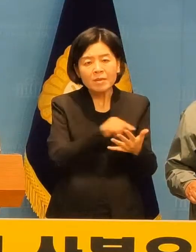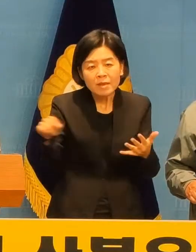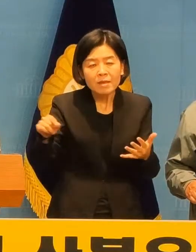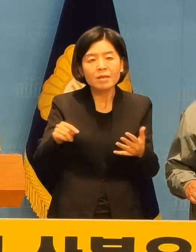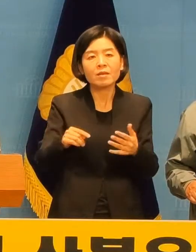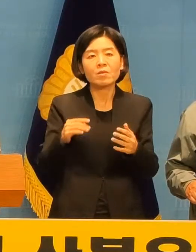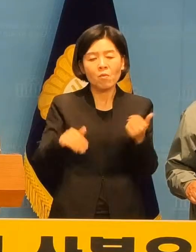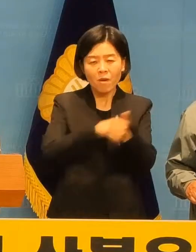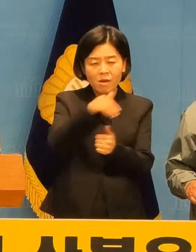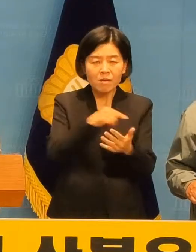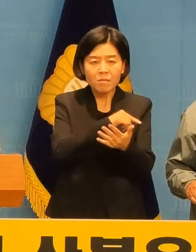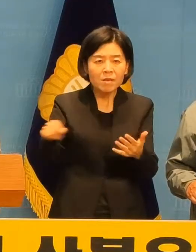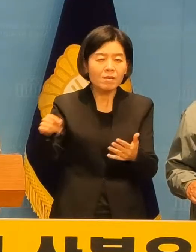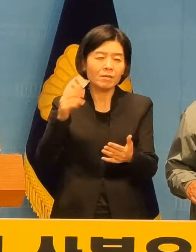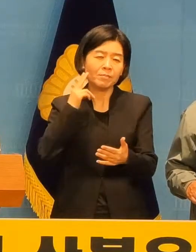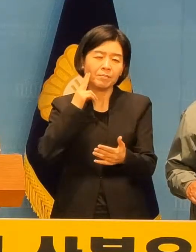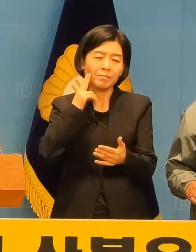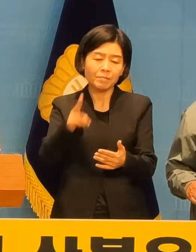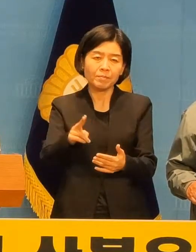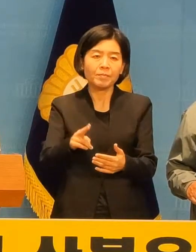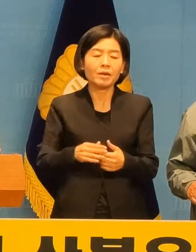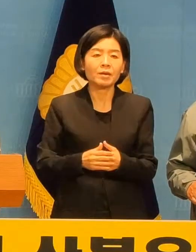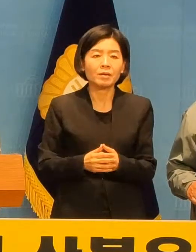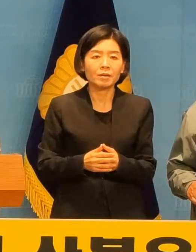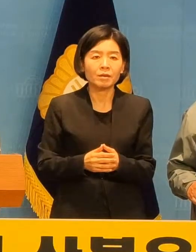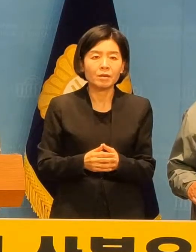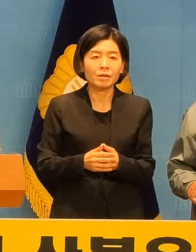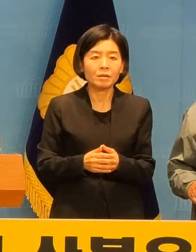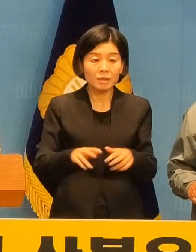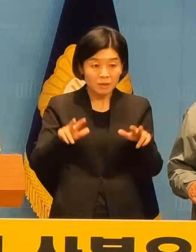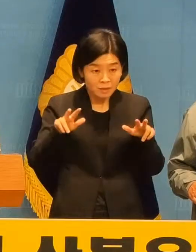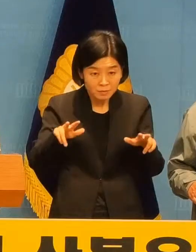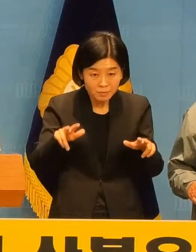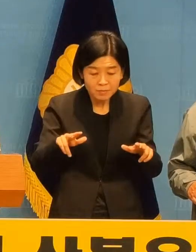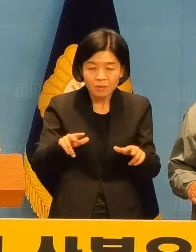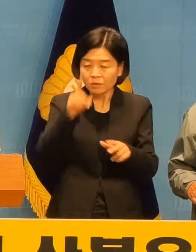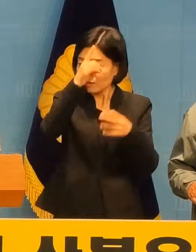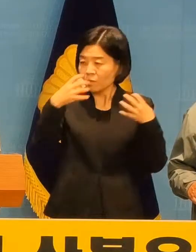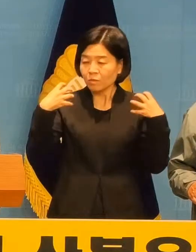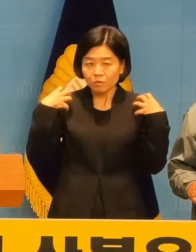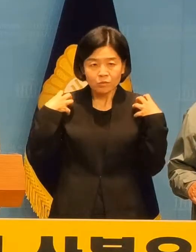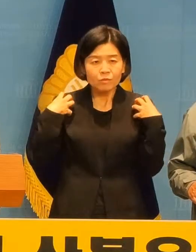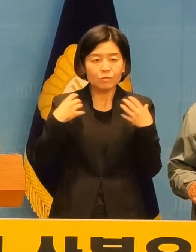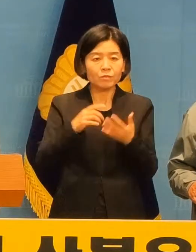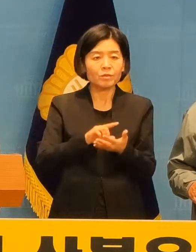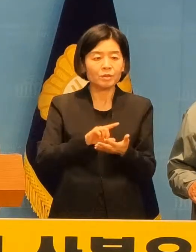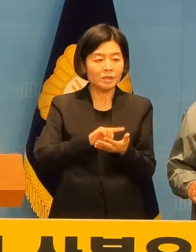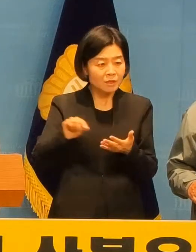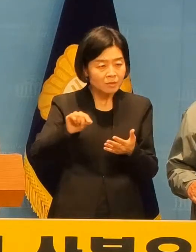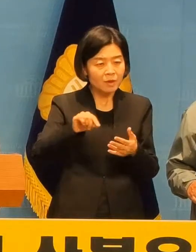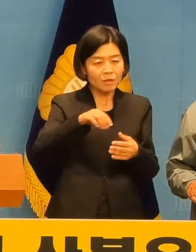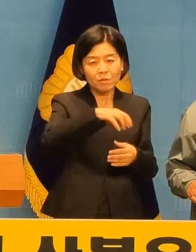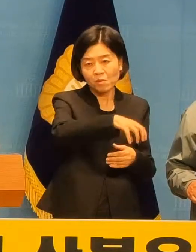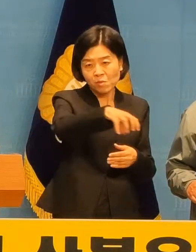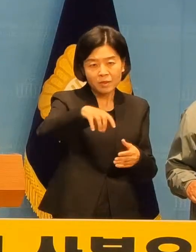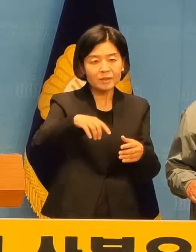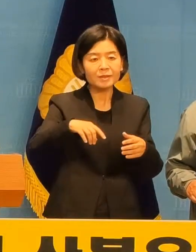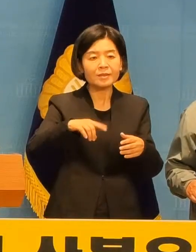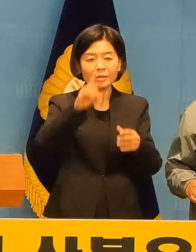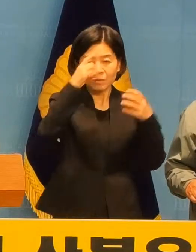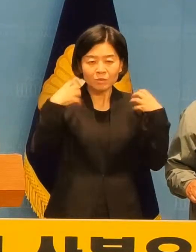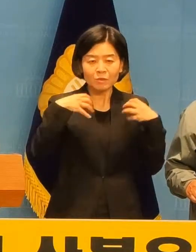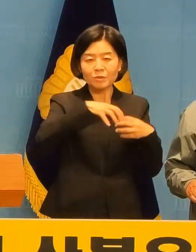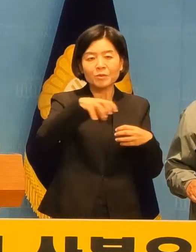또한 심각했었습니다. 그러나 지금까지 정부와 지방지자체 단체는